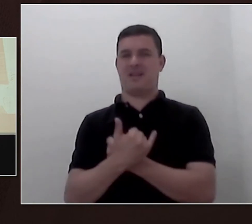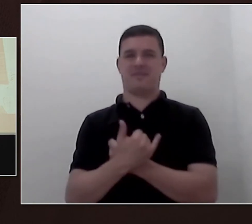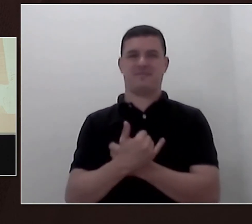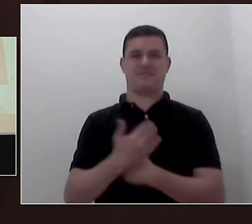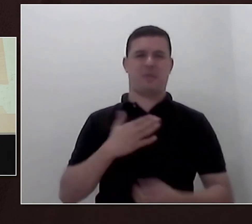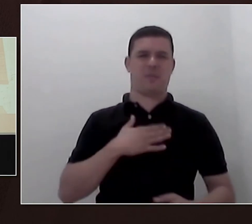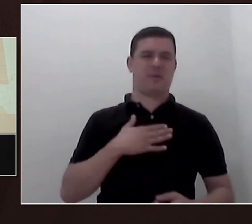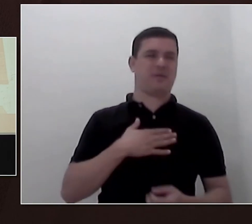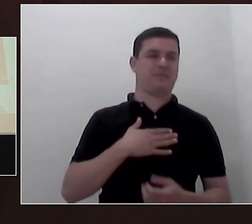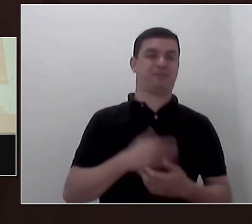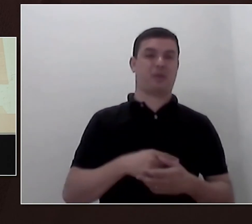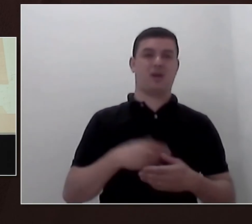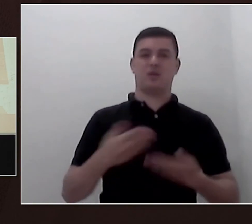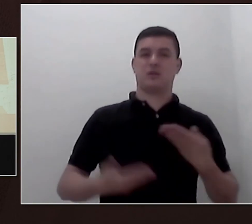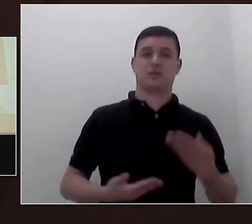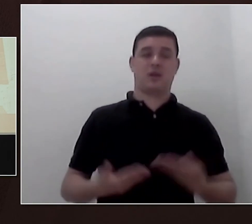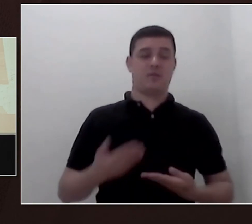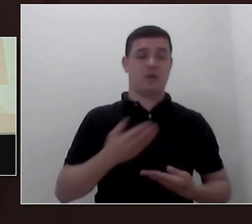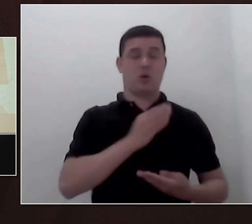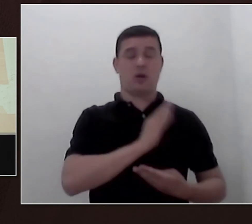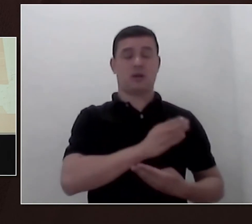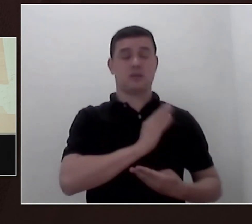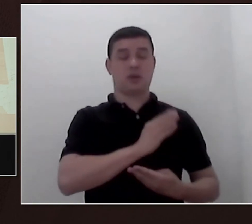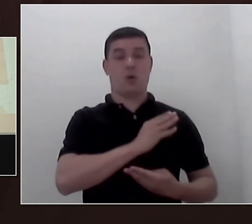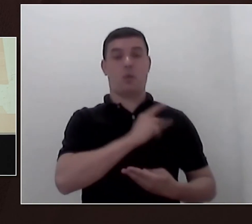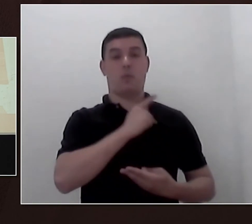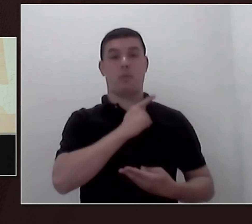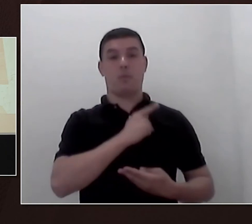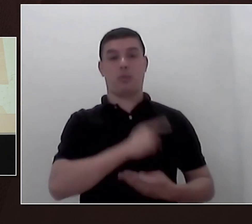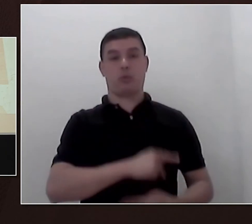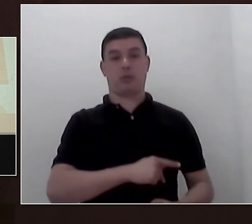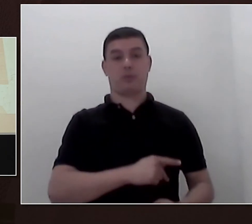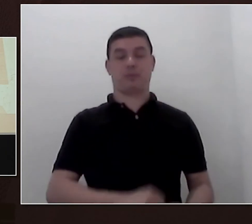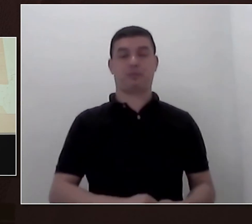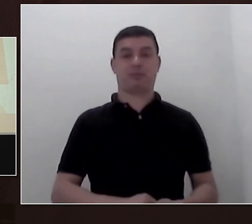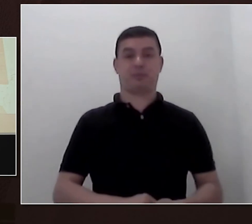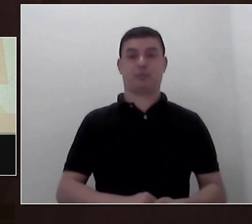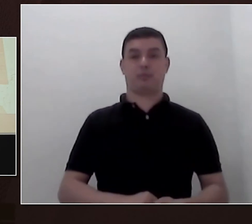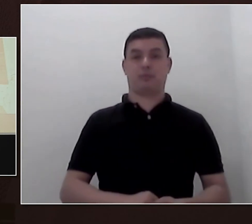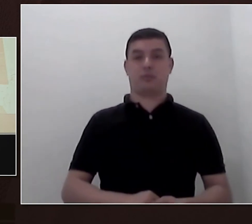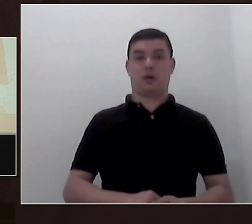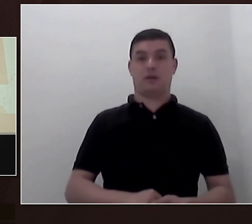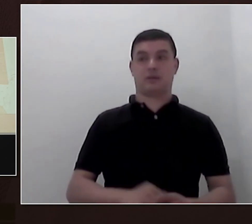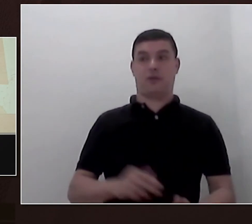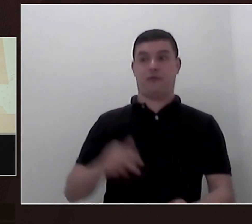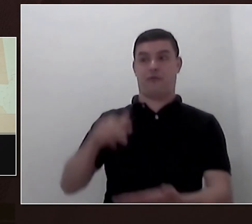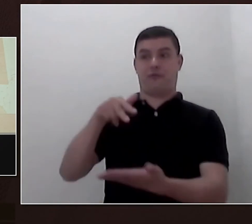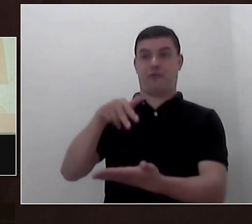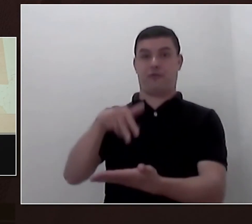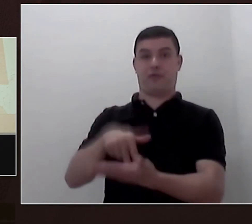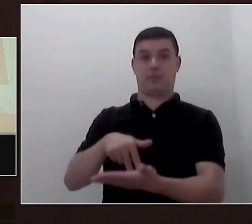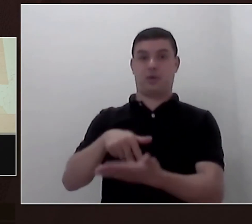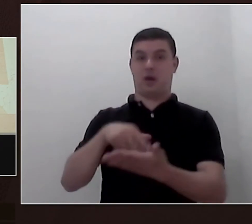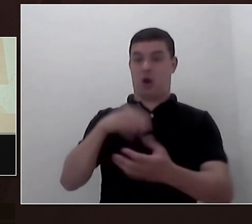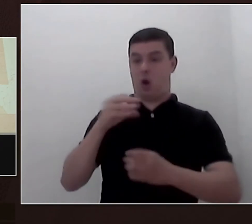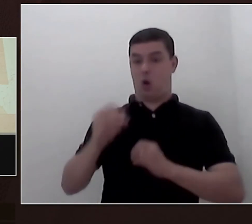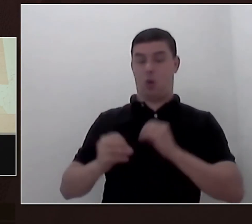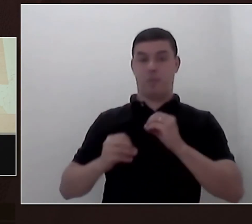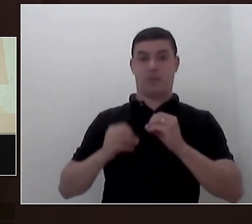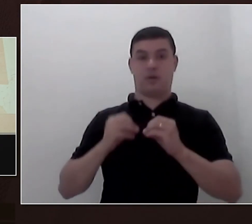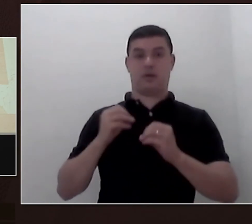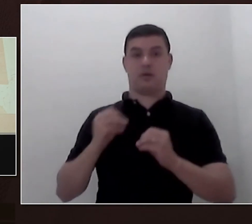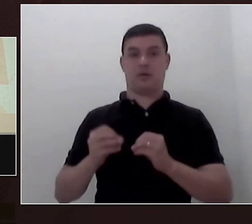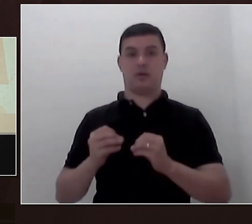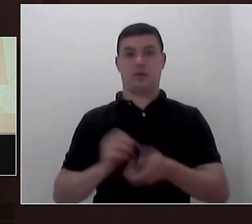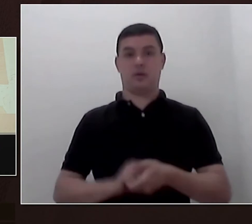servir ao Senhor com coração puro. Bom, se permanecer, olha o versículo 14, se permanecer a obra de alguém que